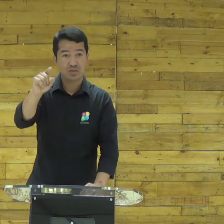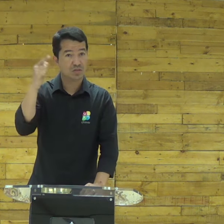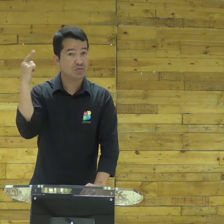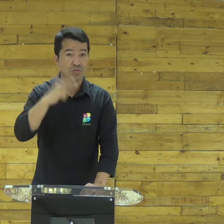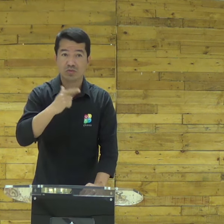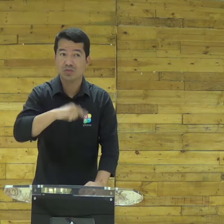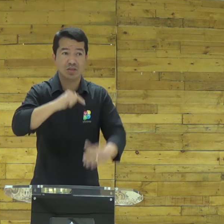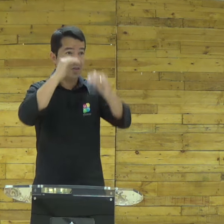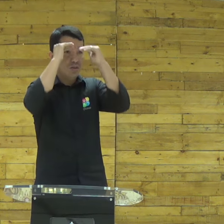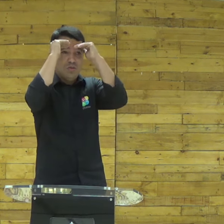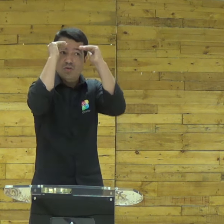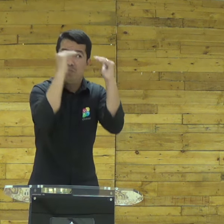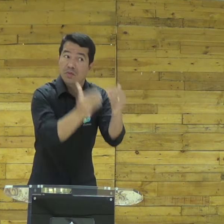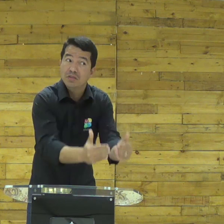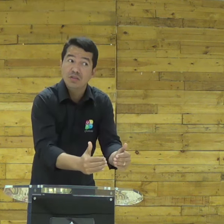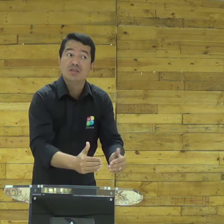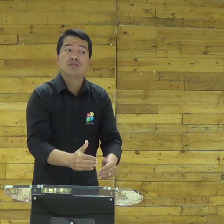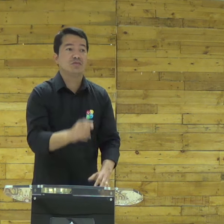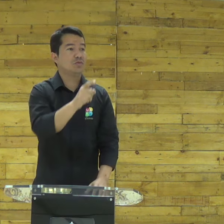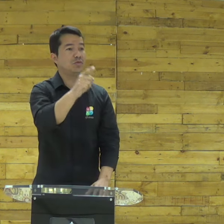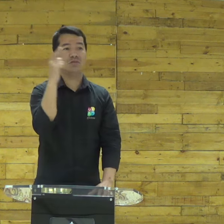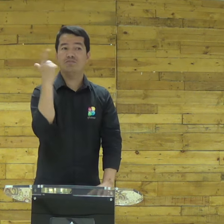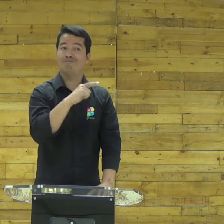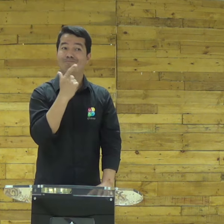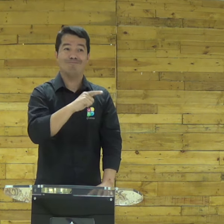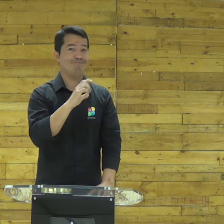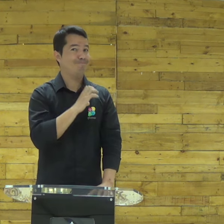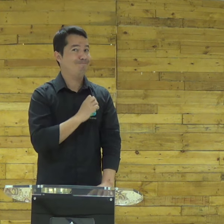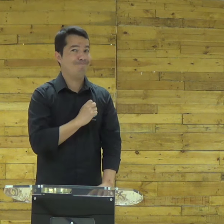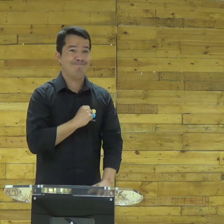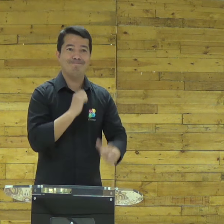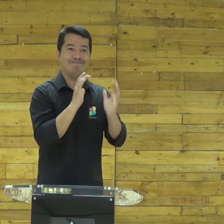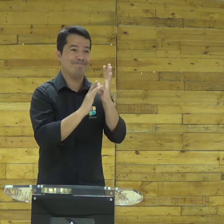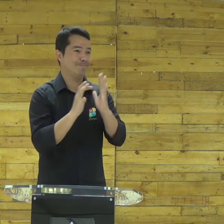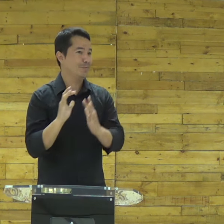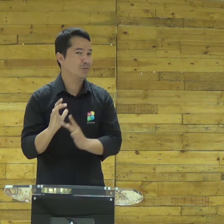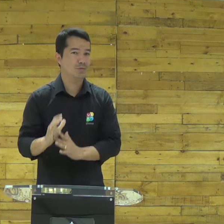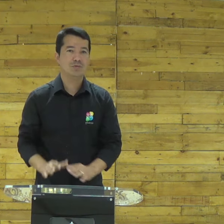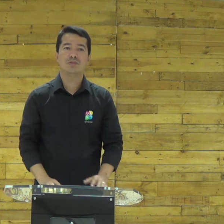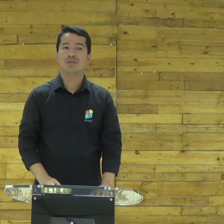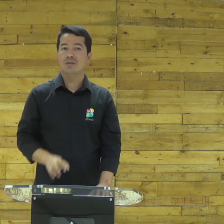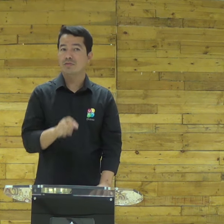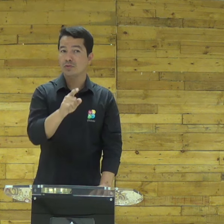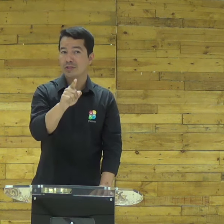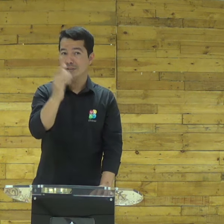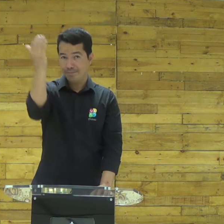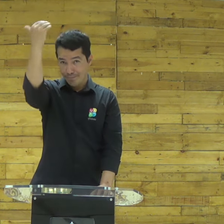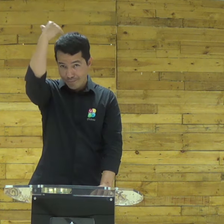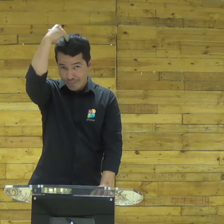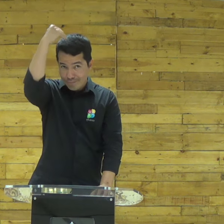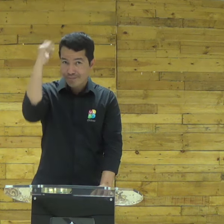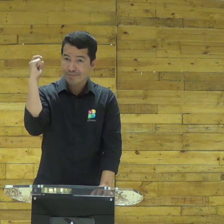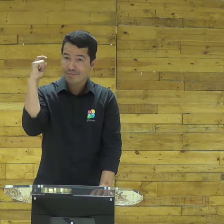porque se você não obedece você não ama a Jesus se